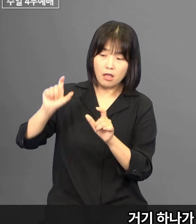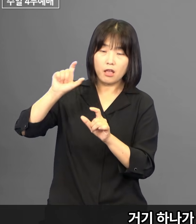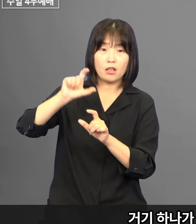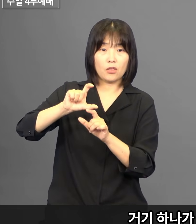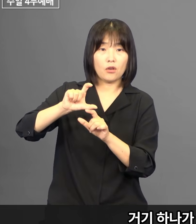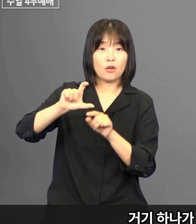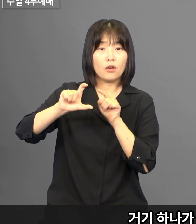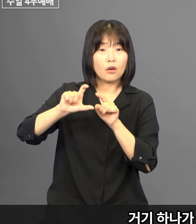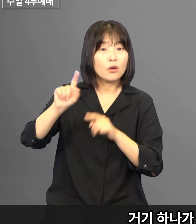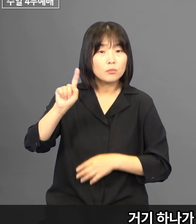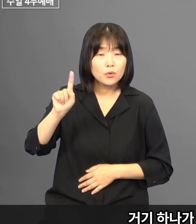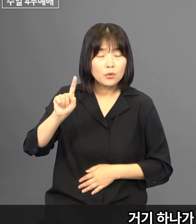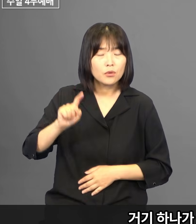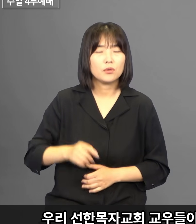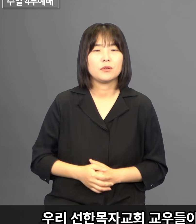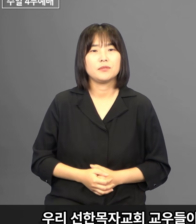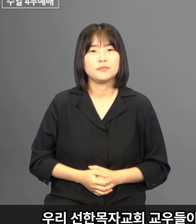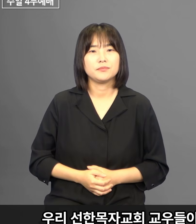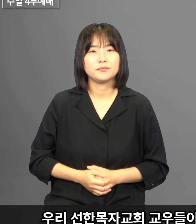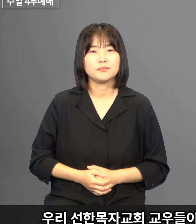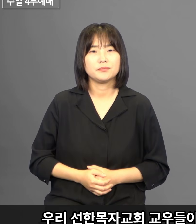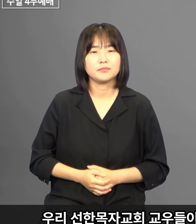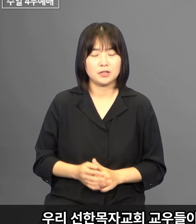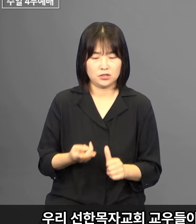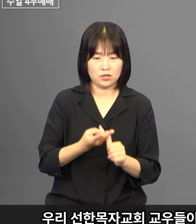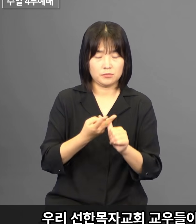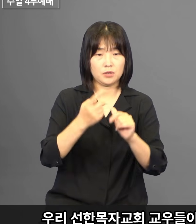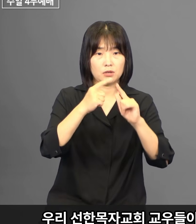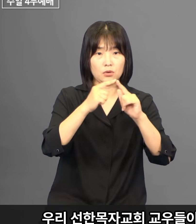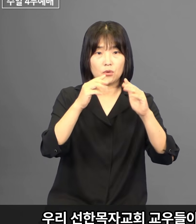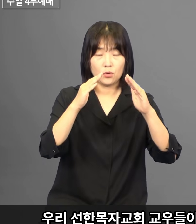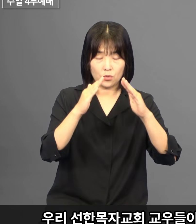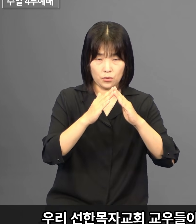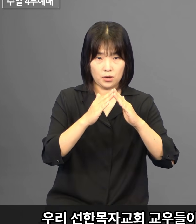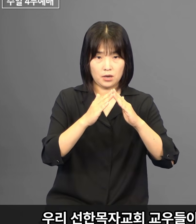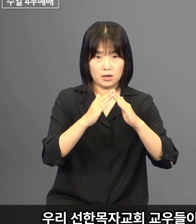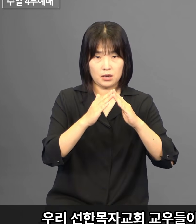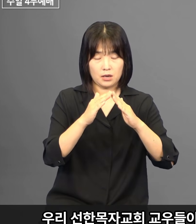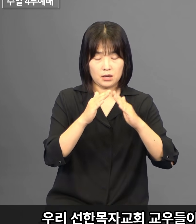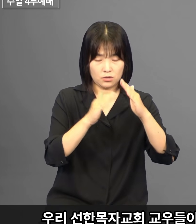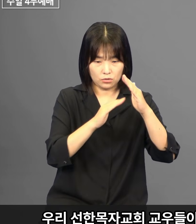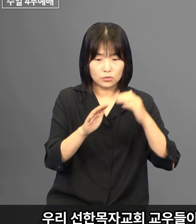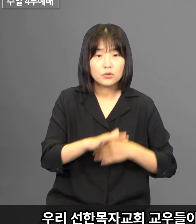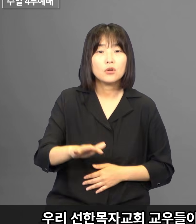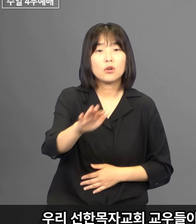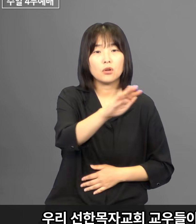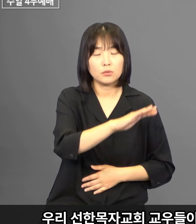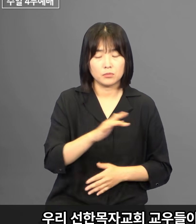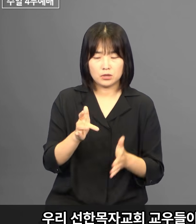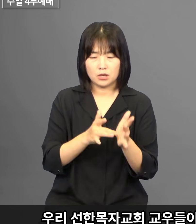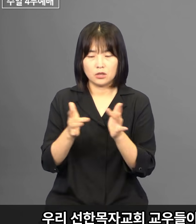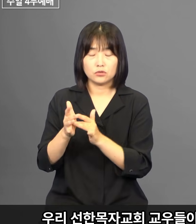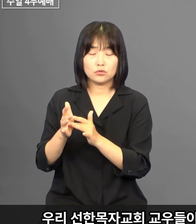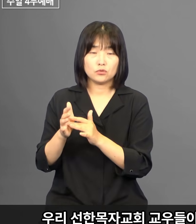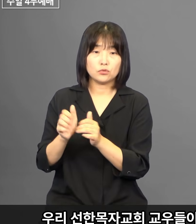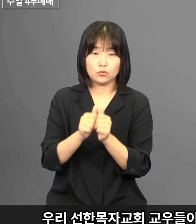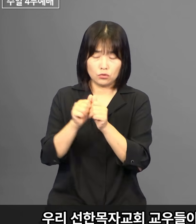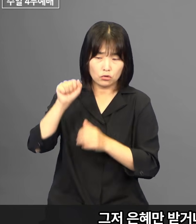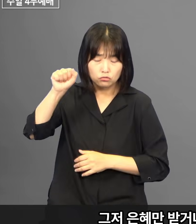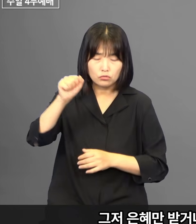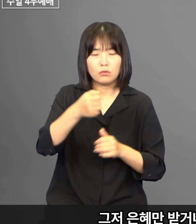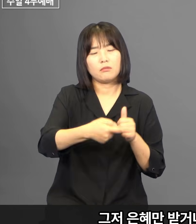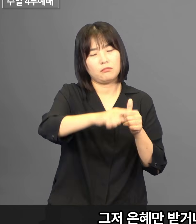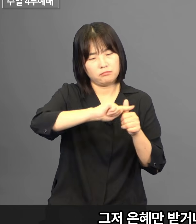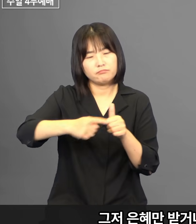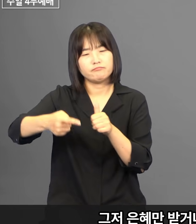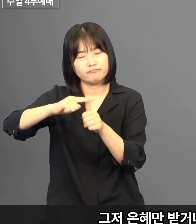덧붙여지게 되었어요. 우리 선한목적교회 교우들이 예수 동행 운동에 함께 하자는 겁니다.